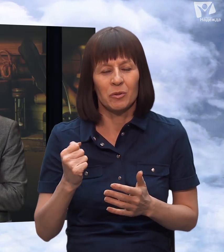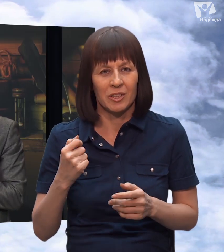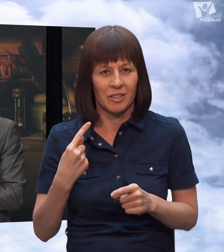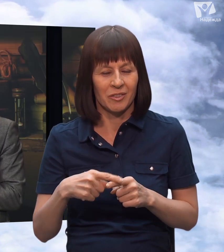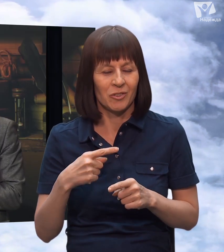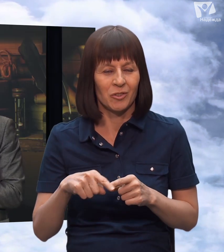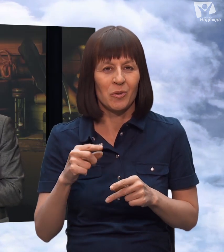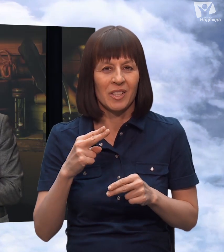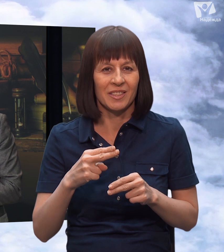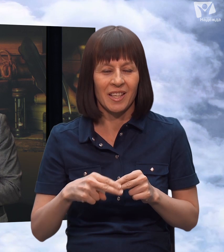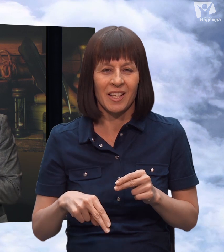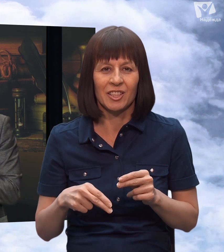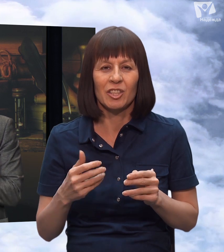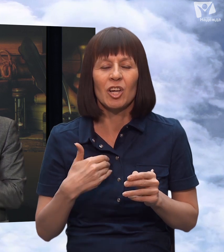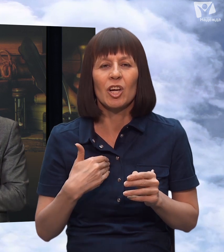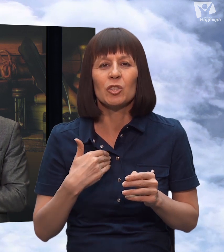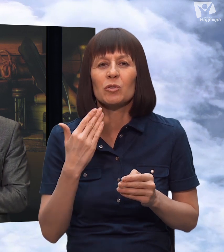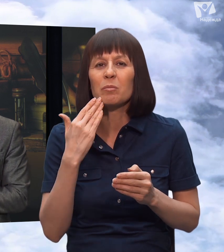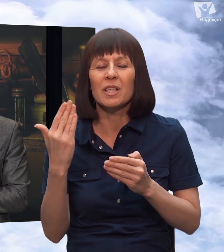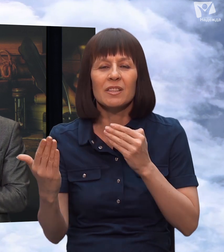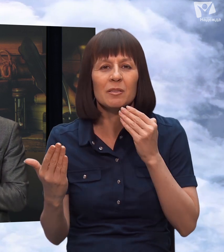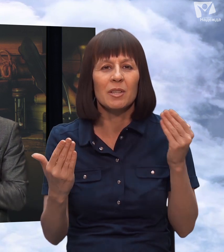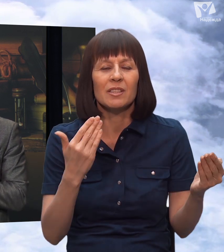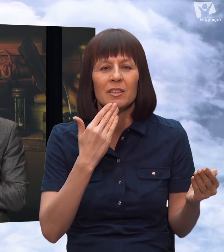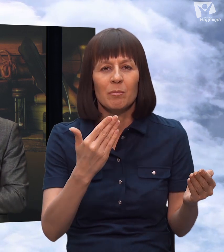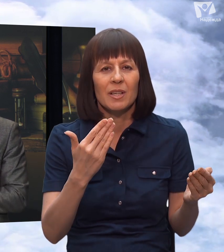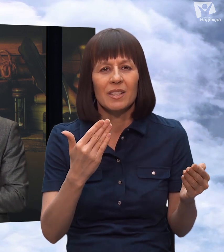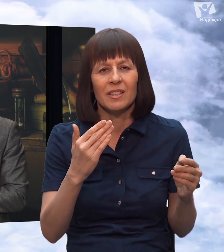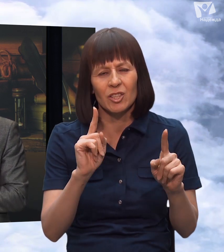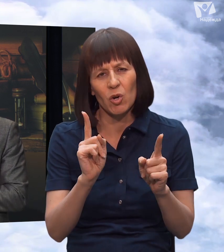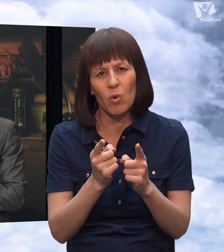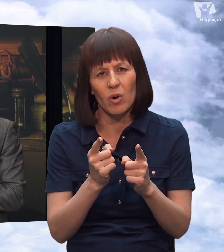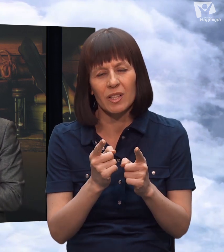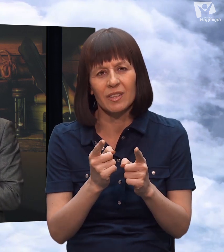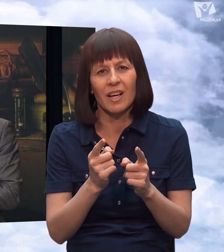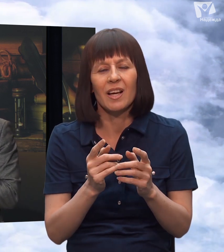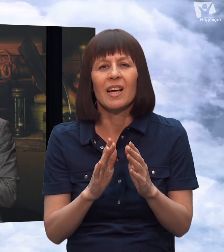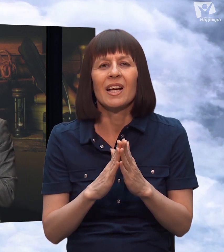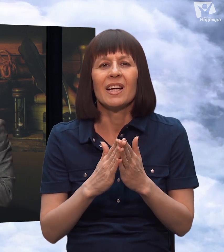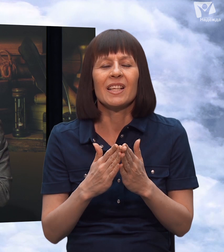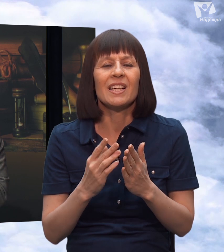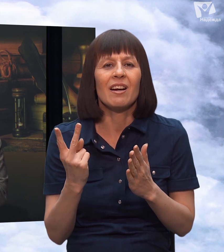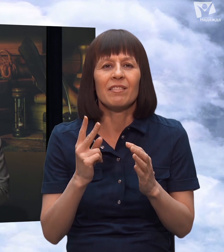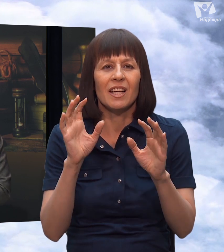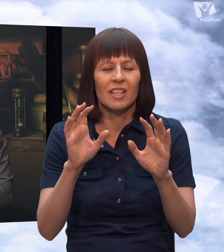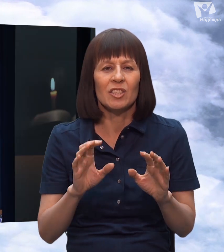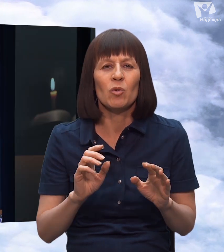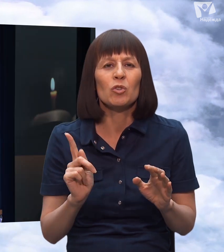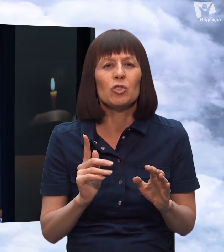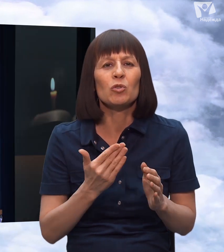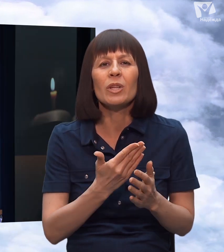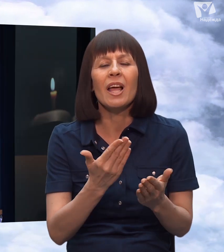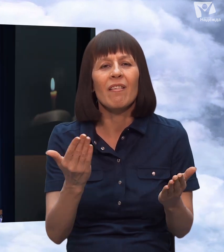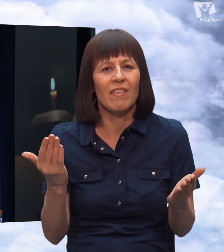мог сказать лично для вас в книге второзаконие что является наиболее актуальным и